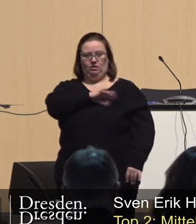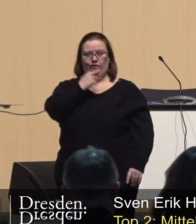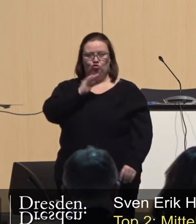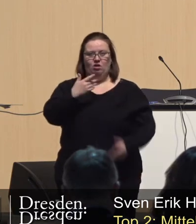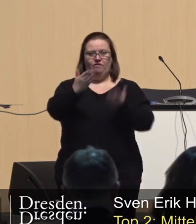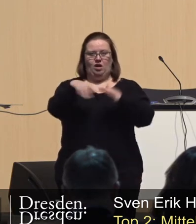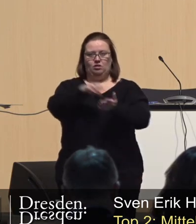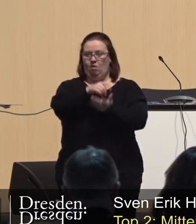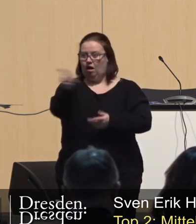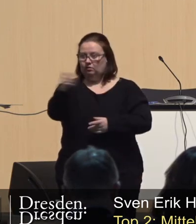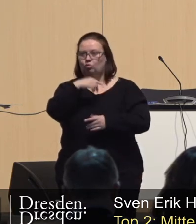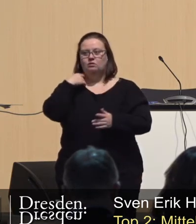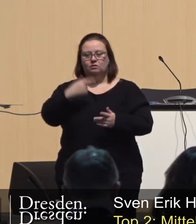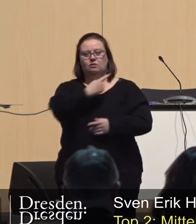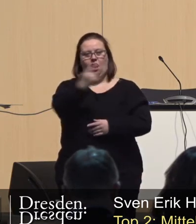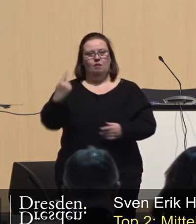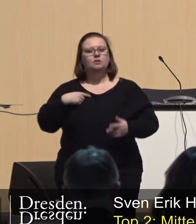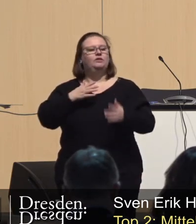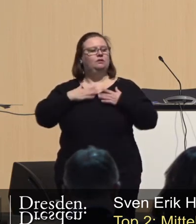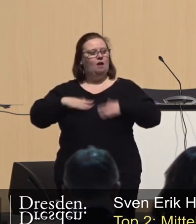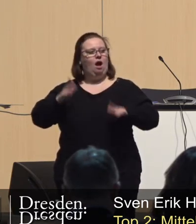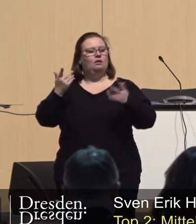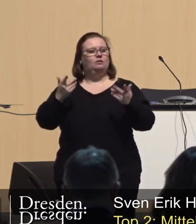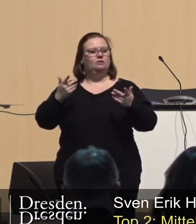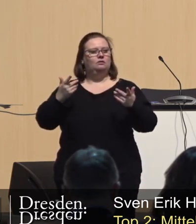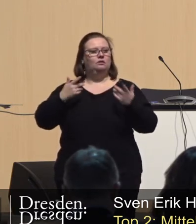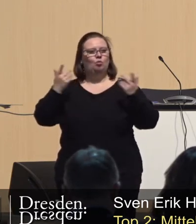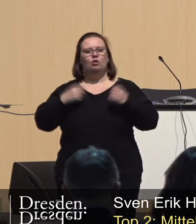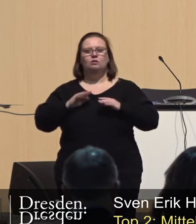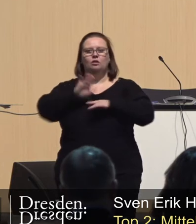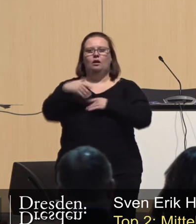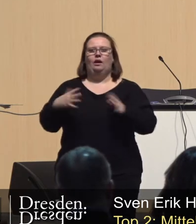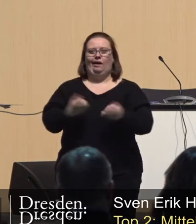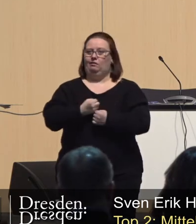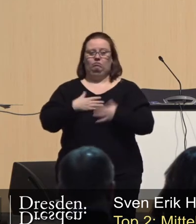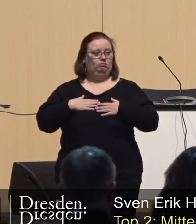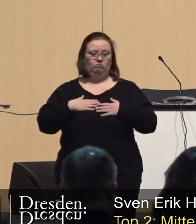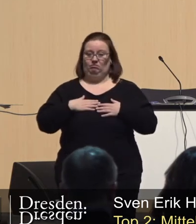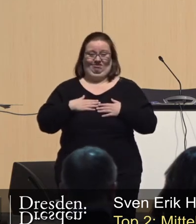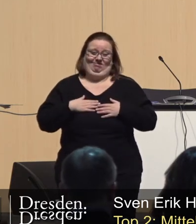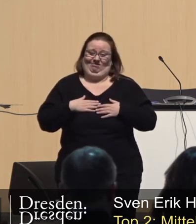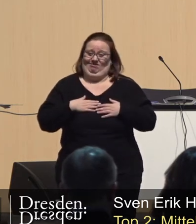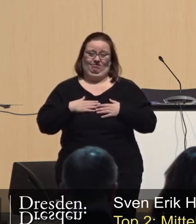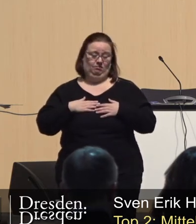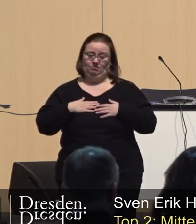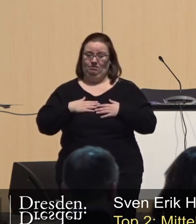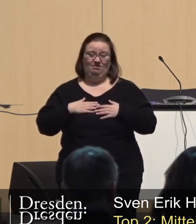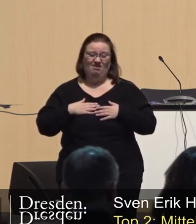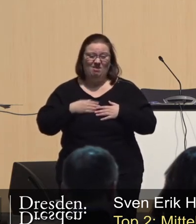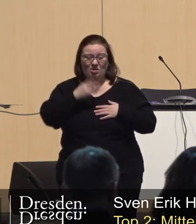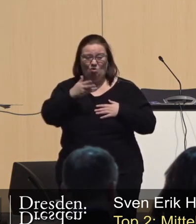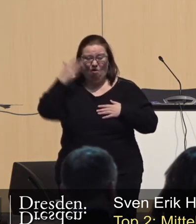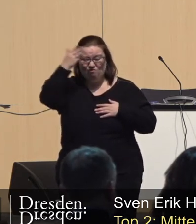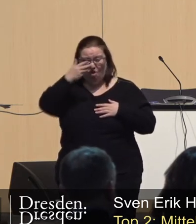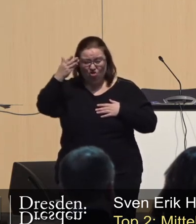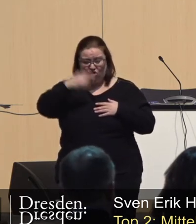wollen Weihnachtsmärkte haben, damit Sie sich selber im Grunde genommen über den Teich retten. Und da habe ich gesagt, wie können Sie sich